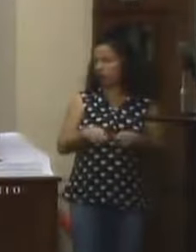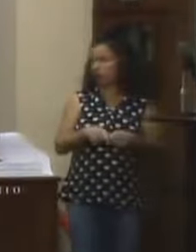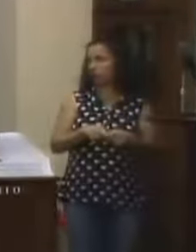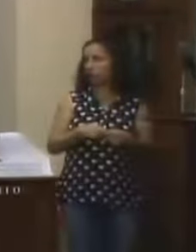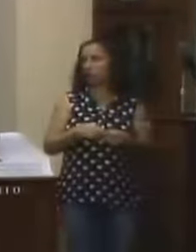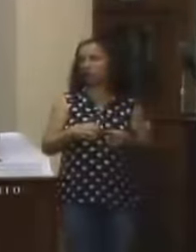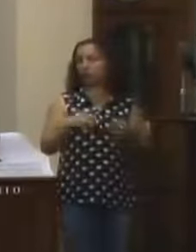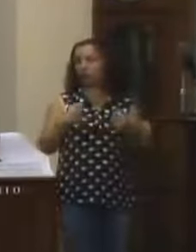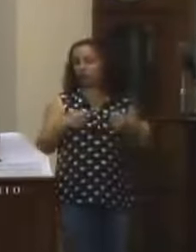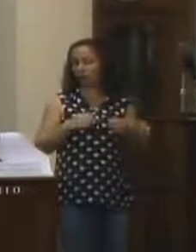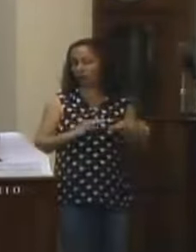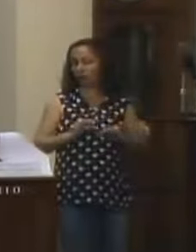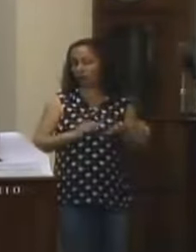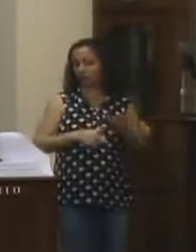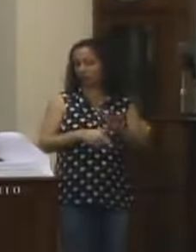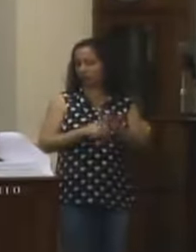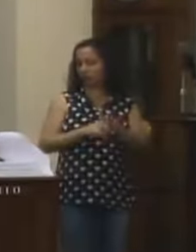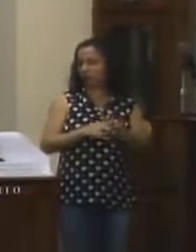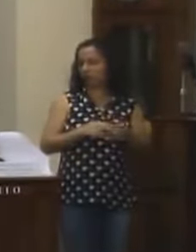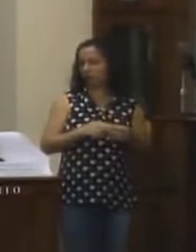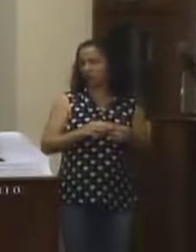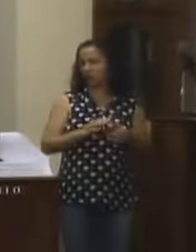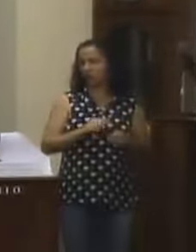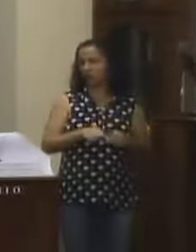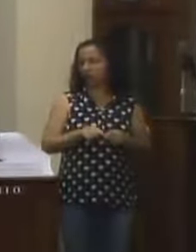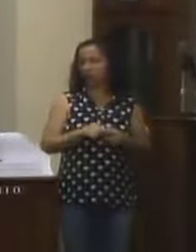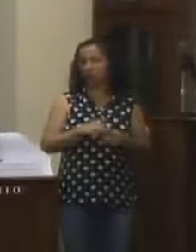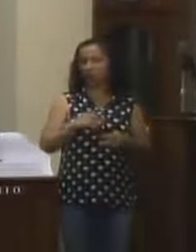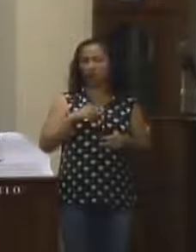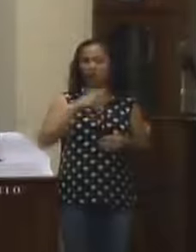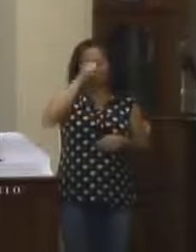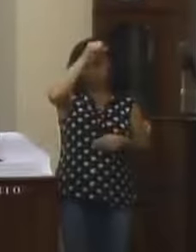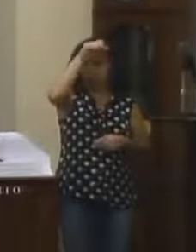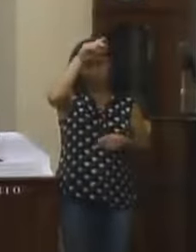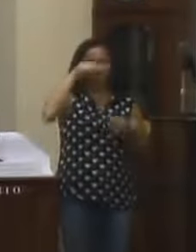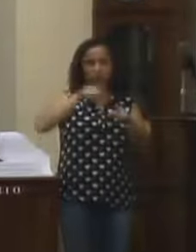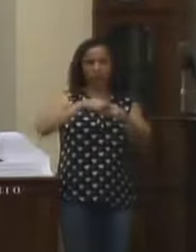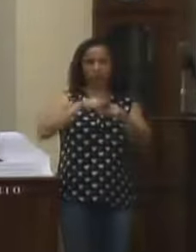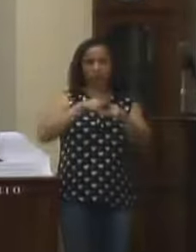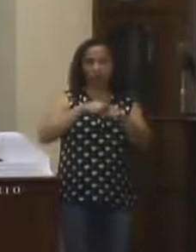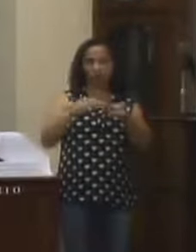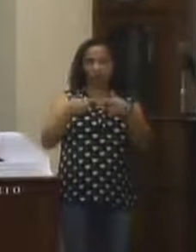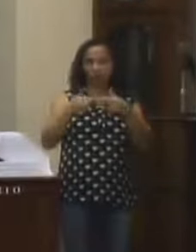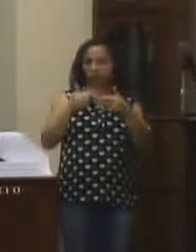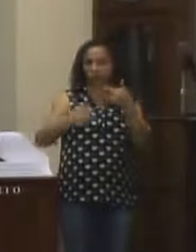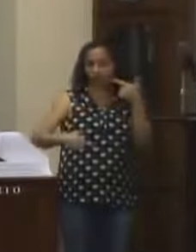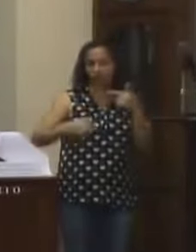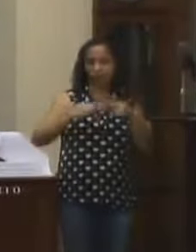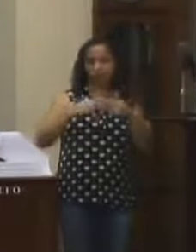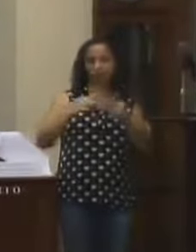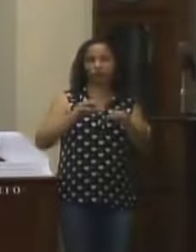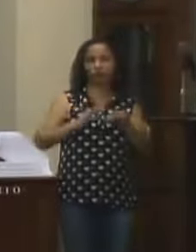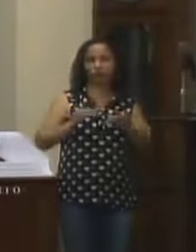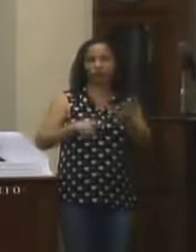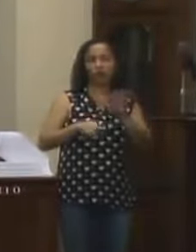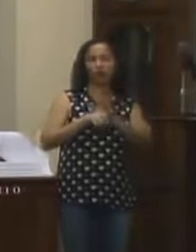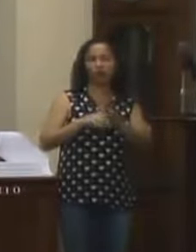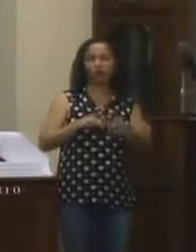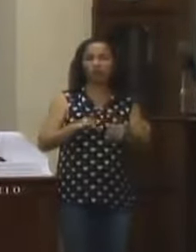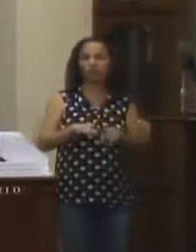material, pois deflagrada por membro do Poder Legislativo e versa sobre gestão administrativa municipal, em que pese o projeto de lei possuir conteúdo